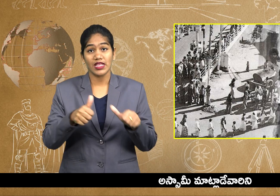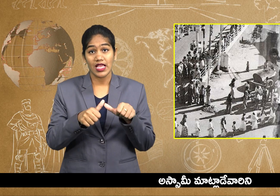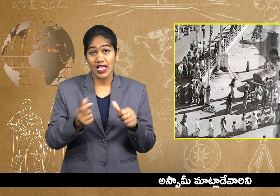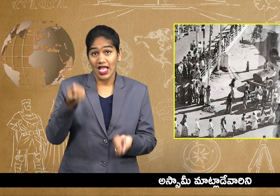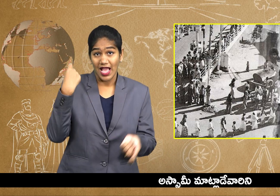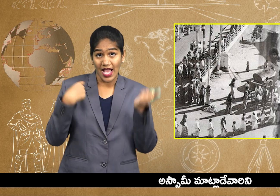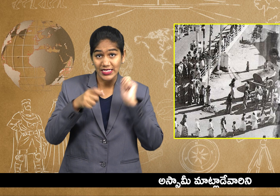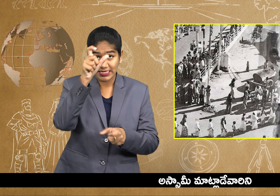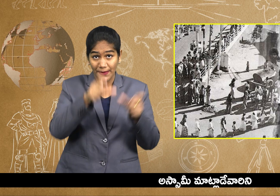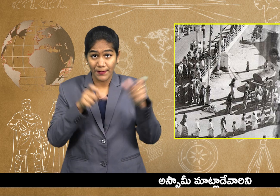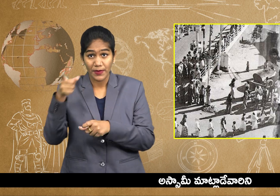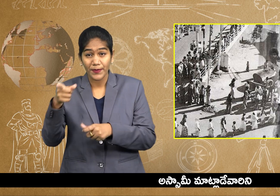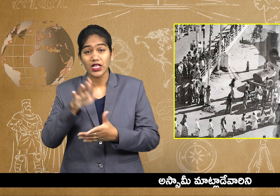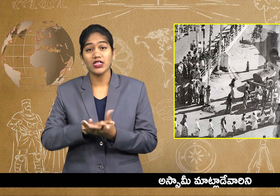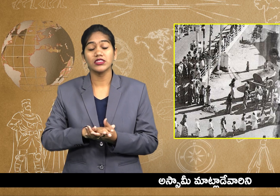అస్సామీ మాట్లాడేవారిని